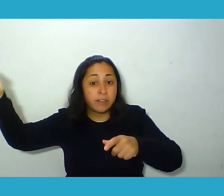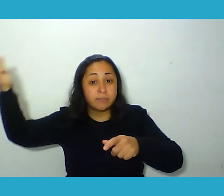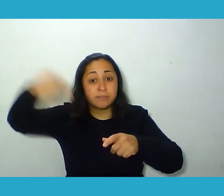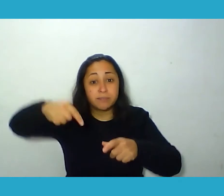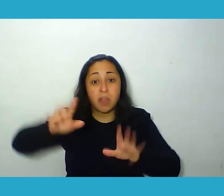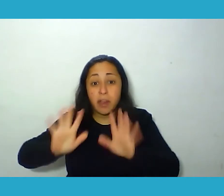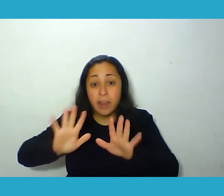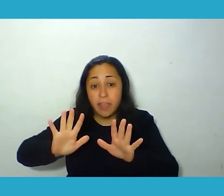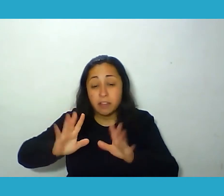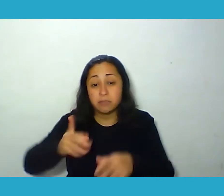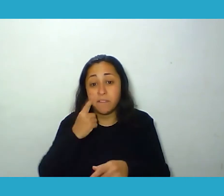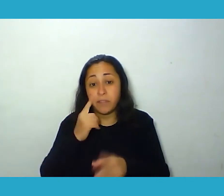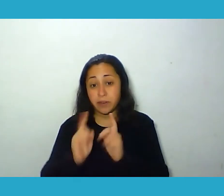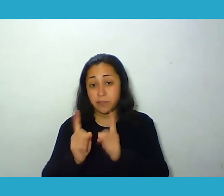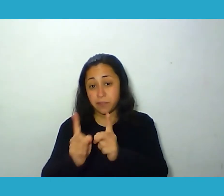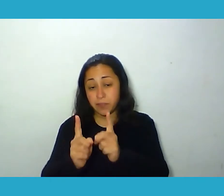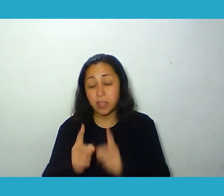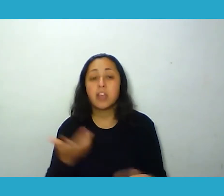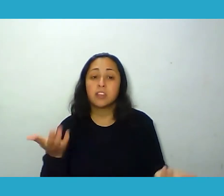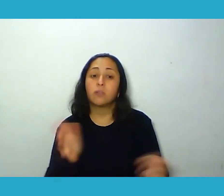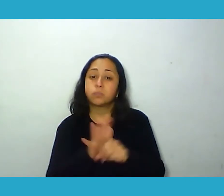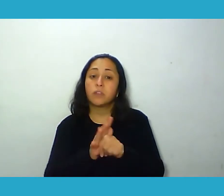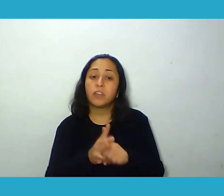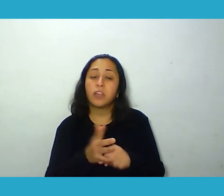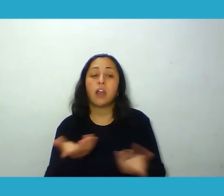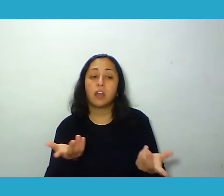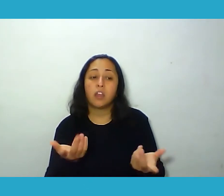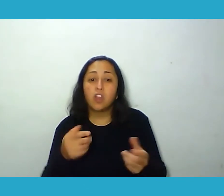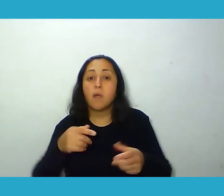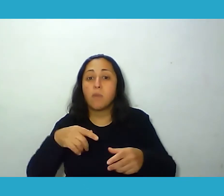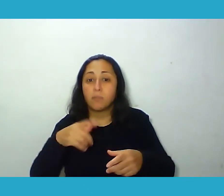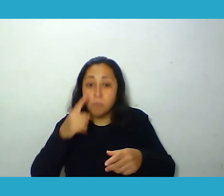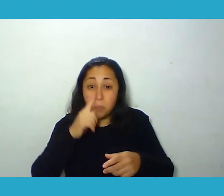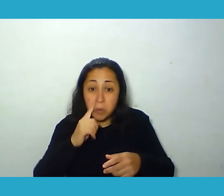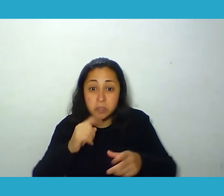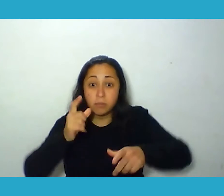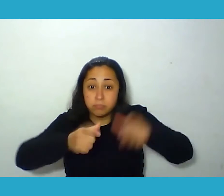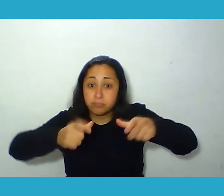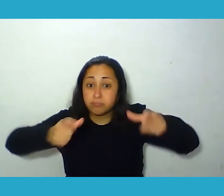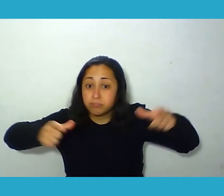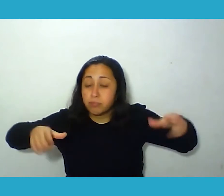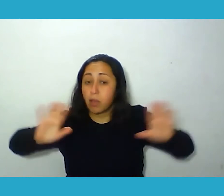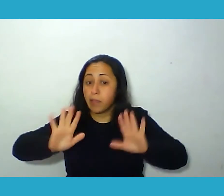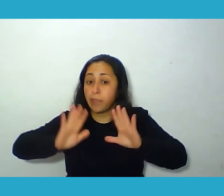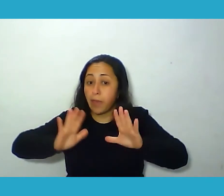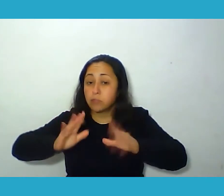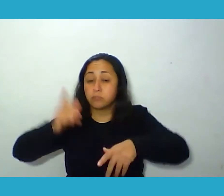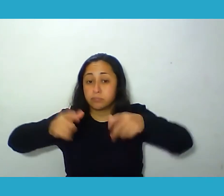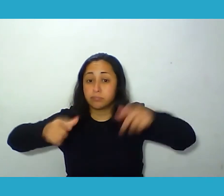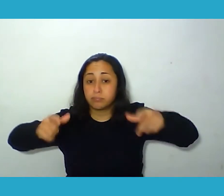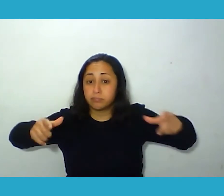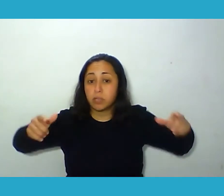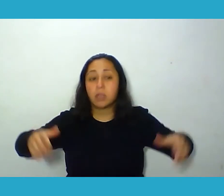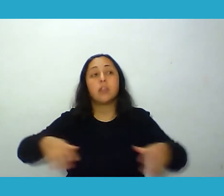quedando a vivir en este valle. Esto da cuenta de cómo habita Punilla. Continúa diciendo que en el análisis del estudio de